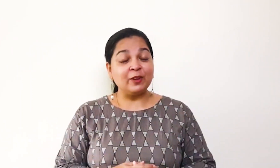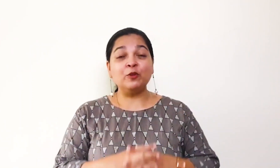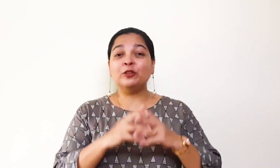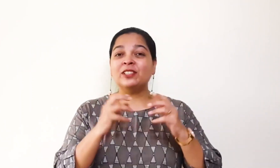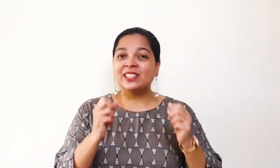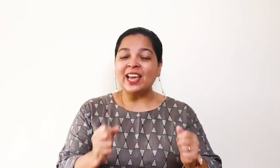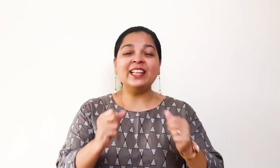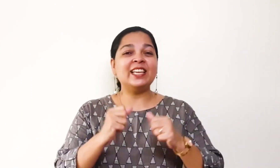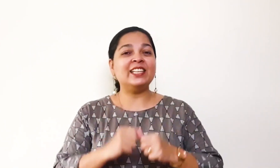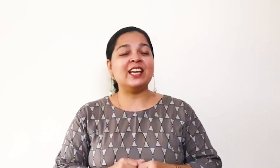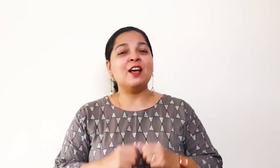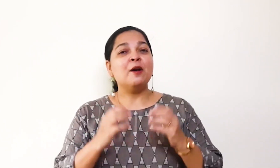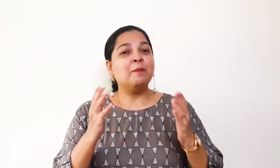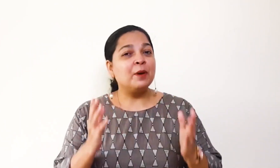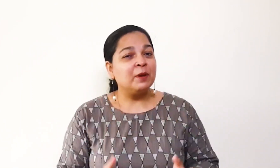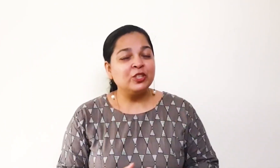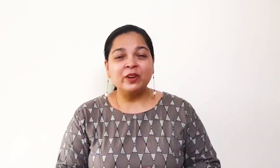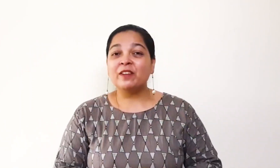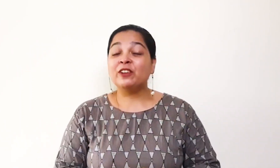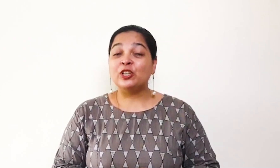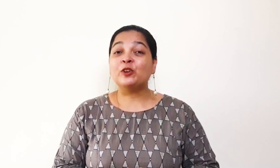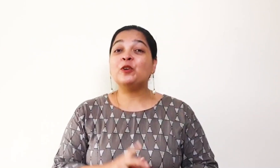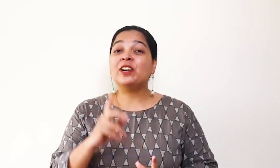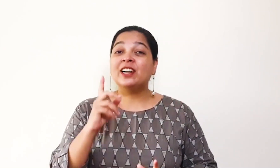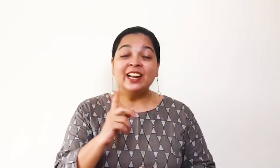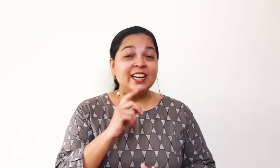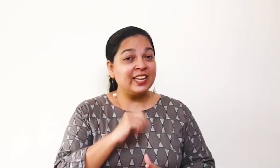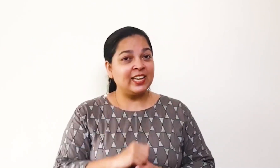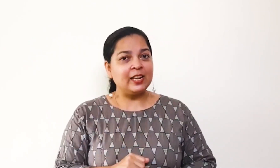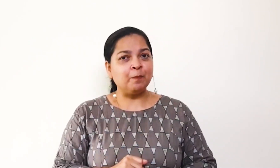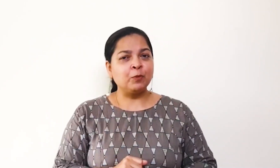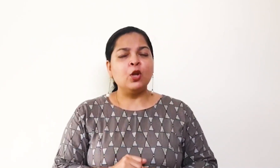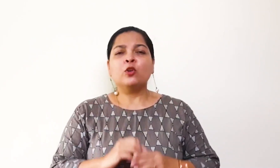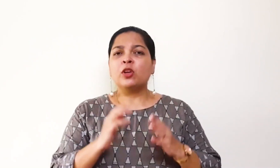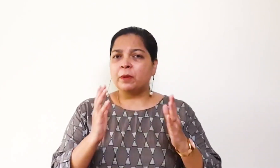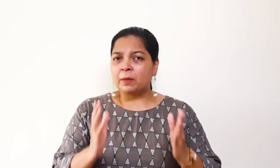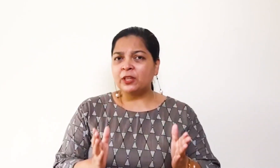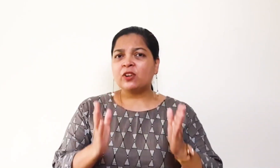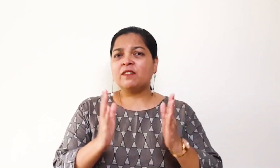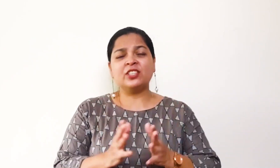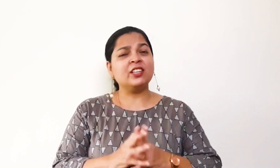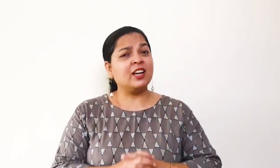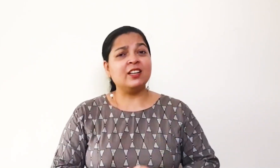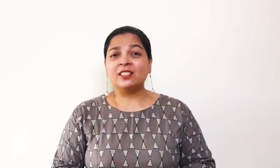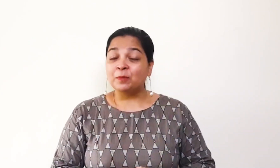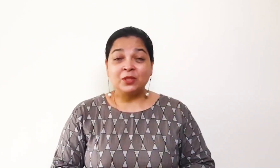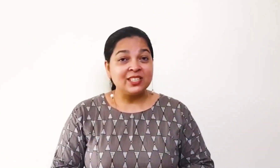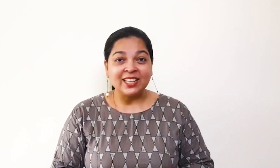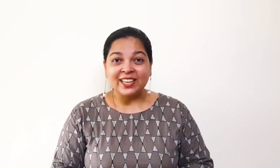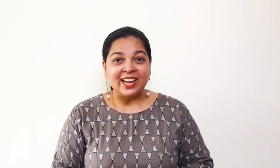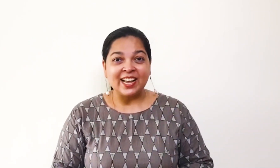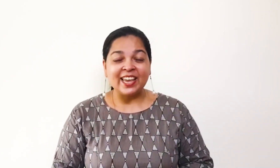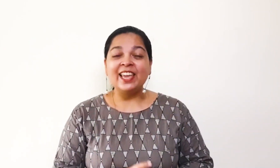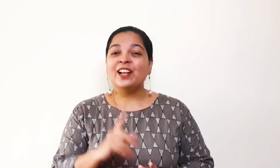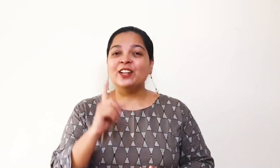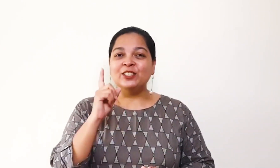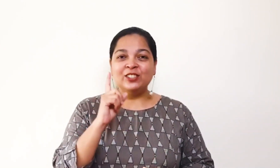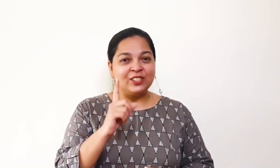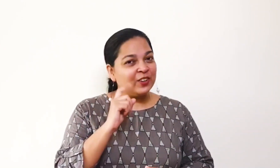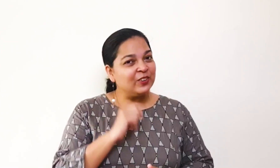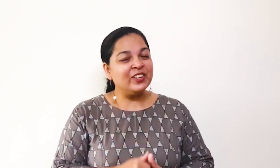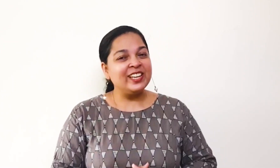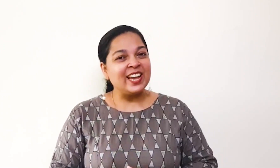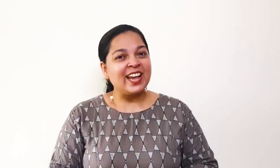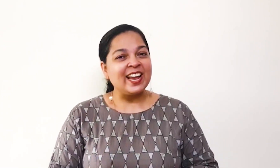को जणांतु निज परिवार को जणांतु एवं उत्साहित करंतु कि परमेश्वरंक वाक्य पालन करिबा